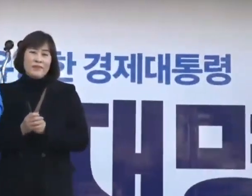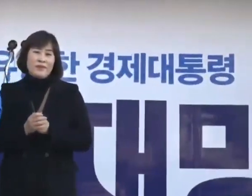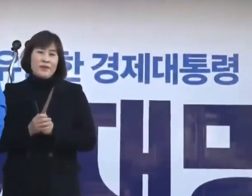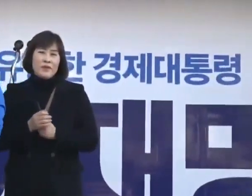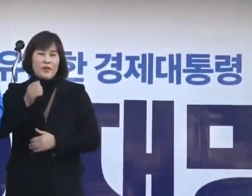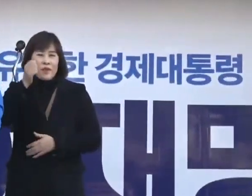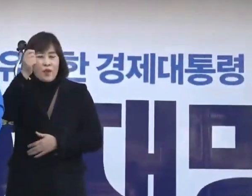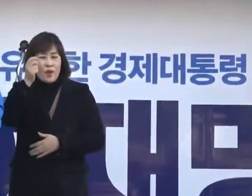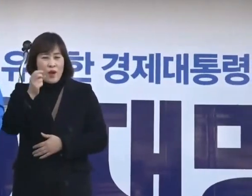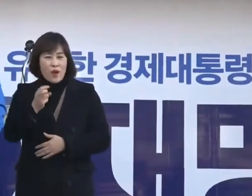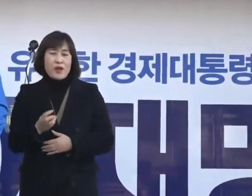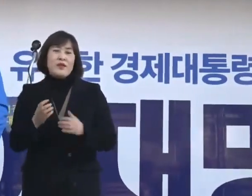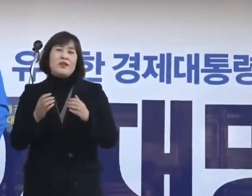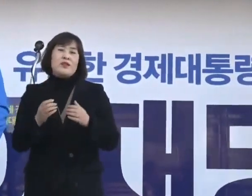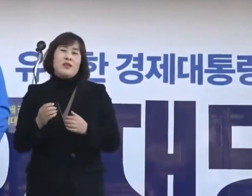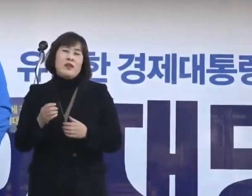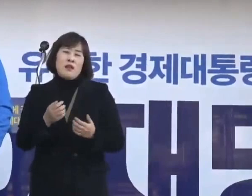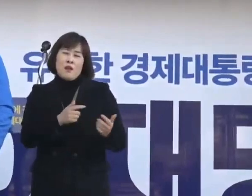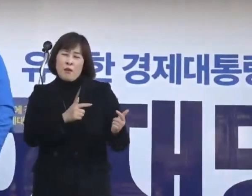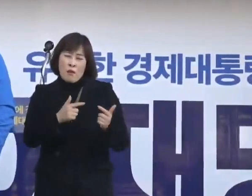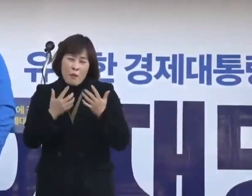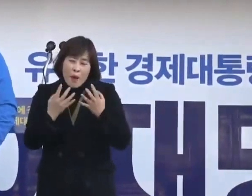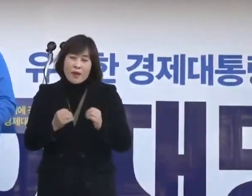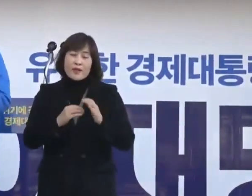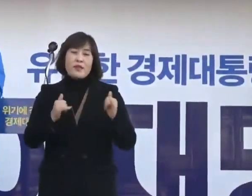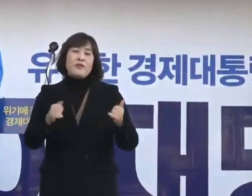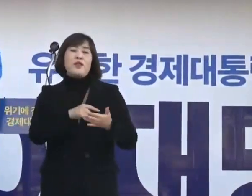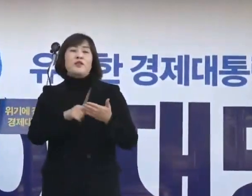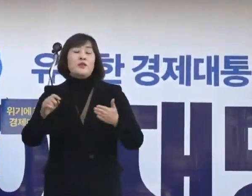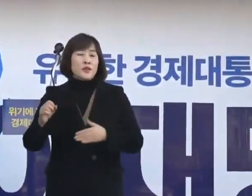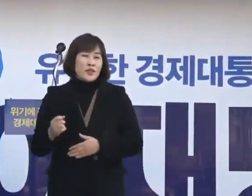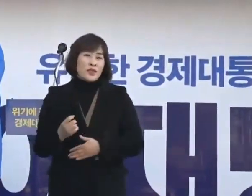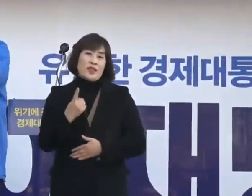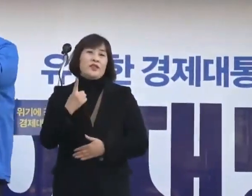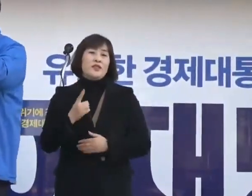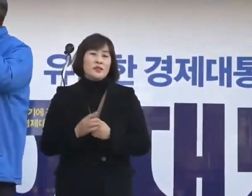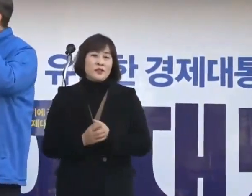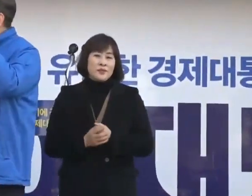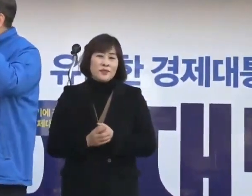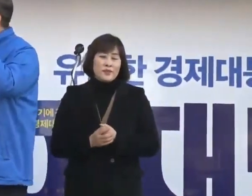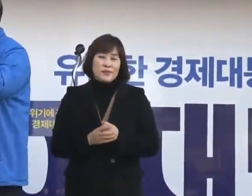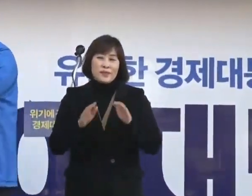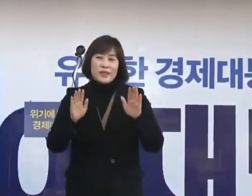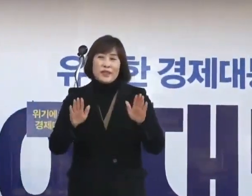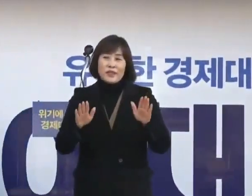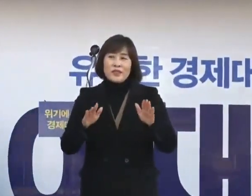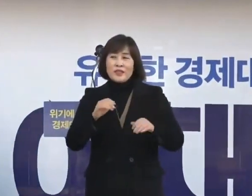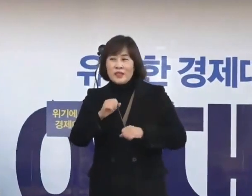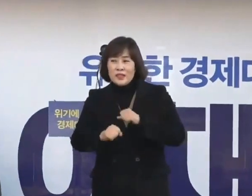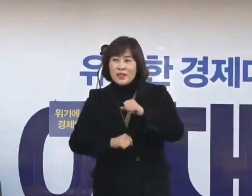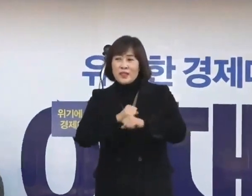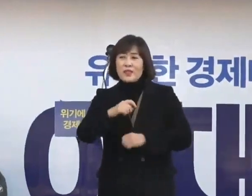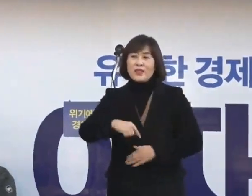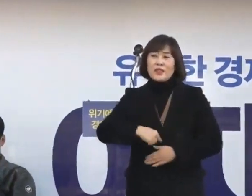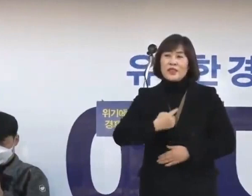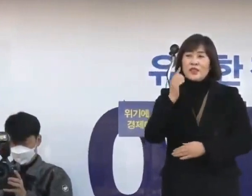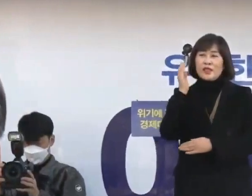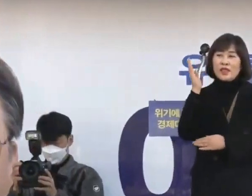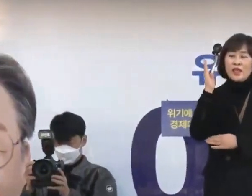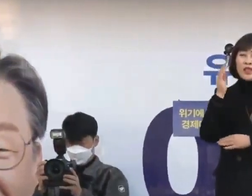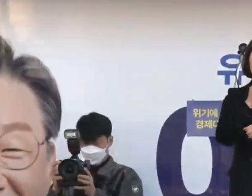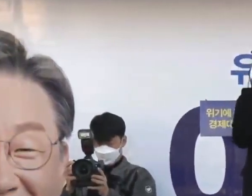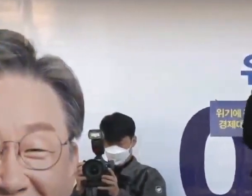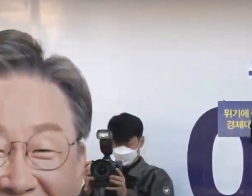수없이 많은 사람들의 희생과 헌신 때문에 그래도 자유롭게 자신의 이야기를